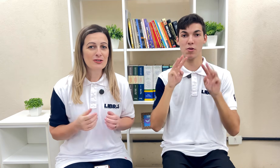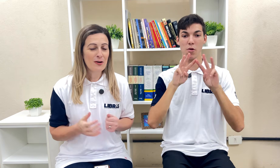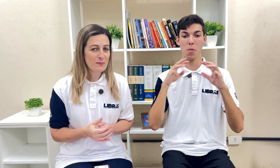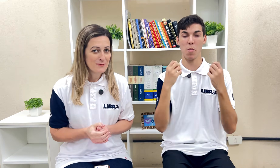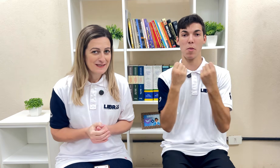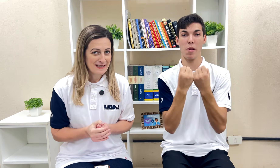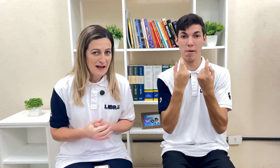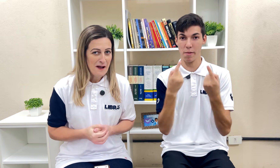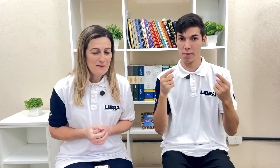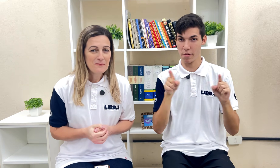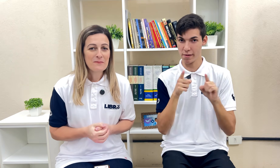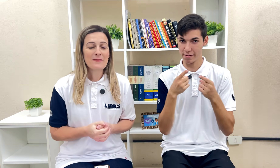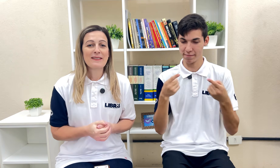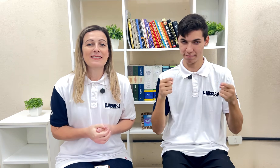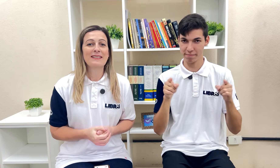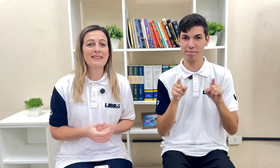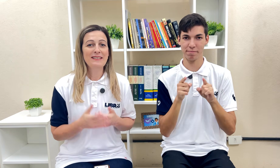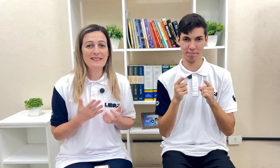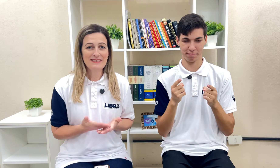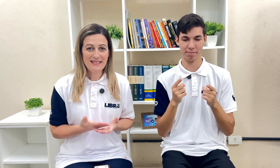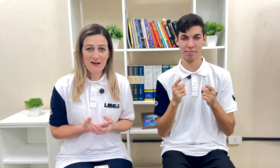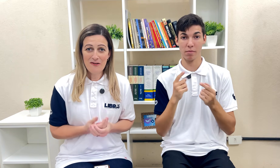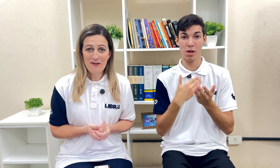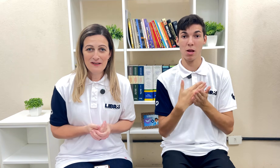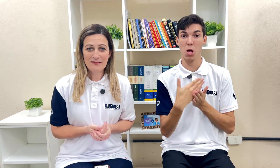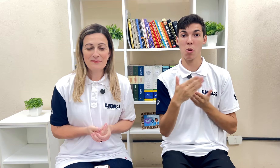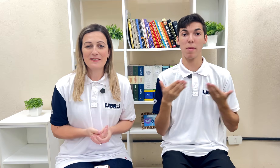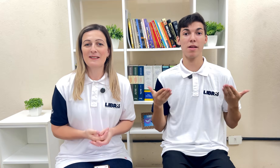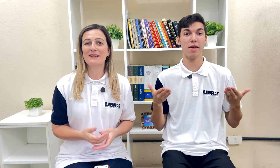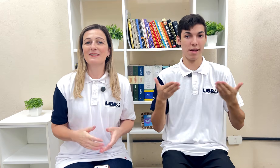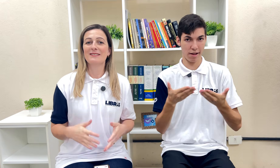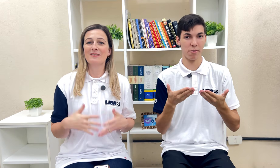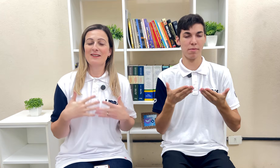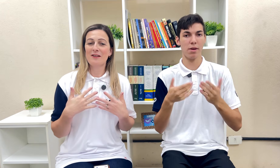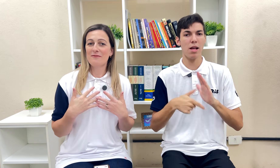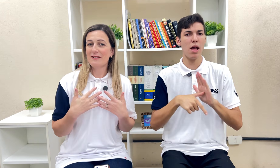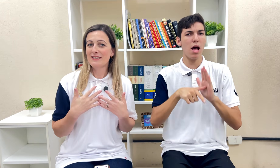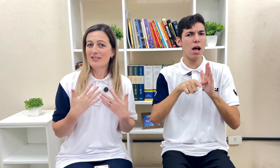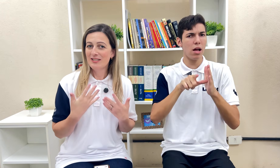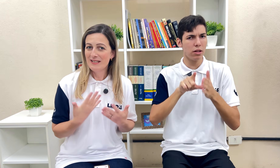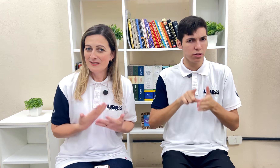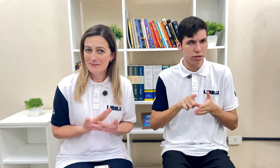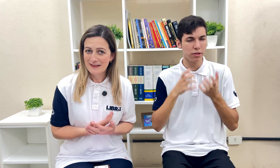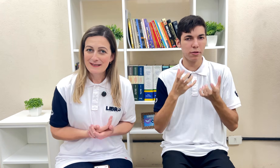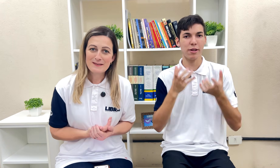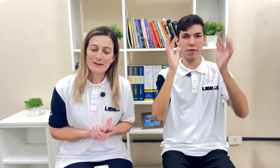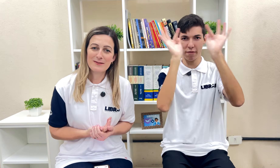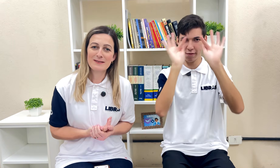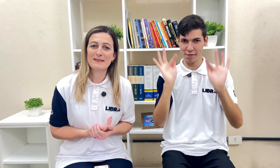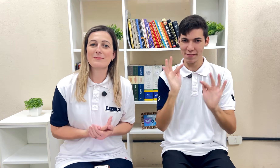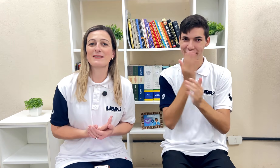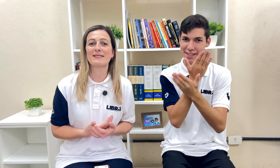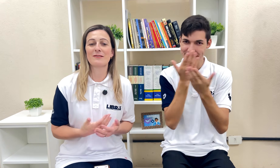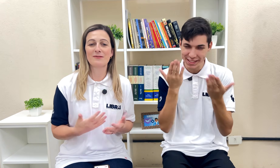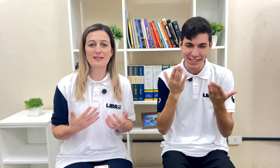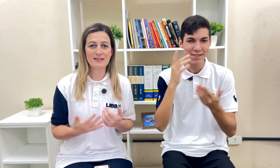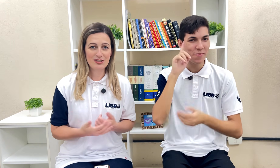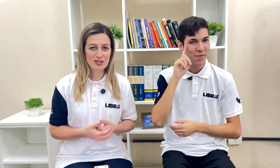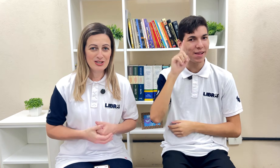workshop musical que inicia agora. Antes eu quero dar um feliz Dia das Mães para todas as mães que estão nos